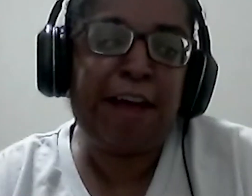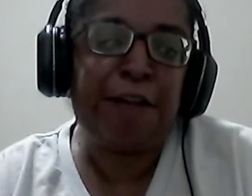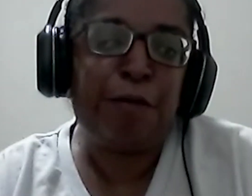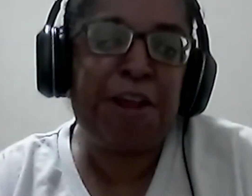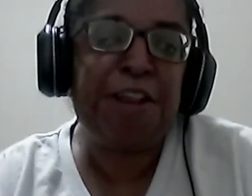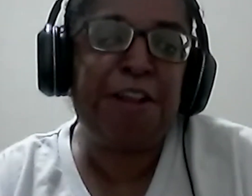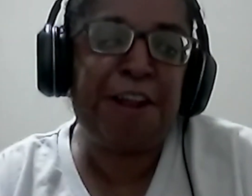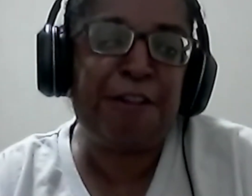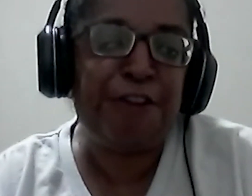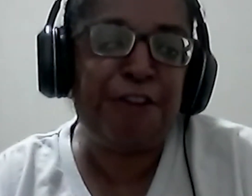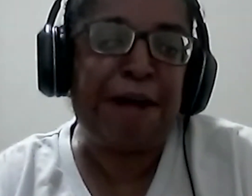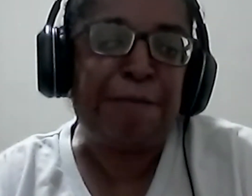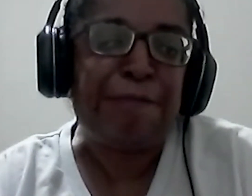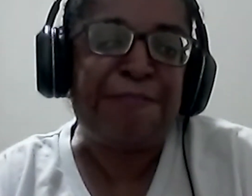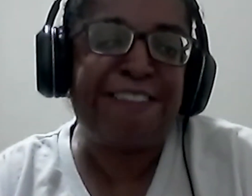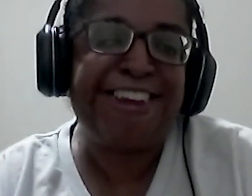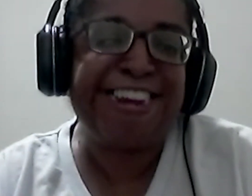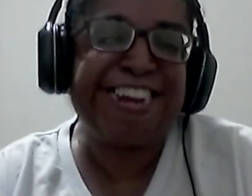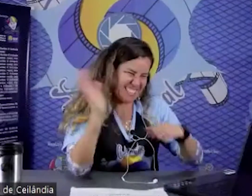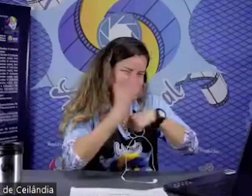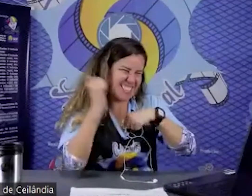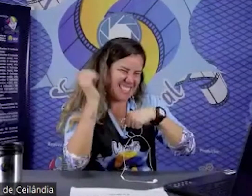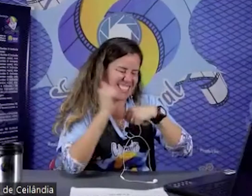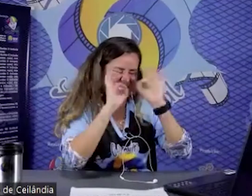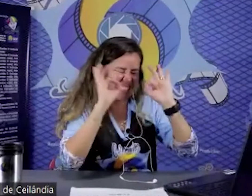vontade. Precisando é só chamar. Chamo sim.